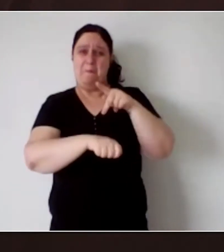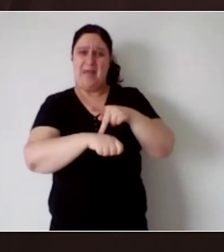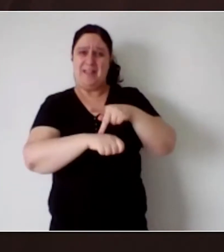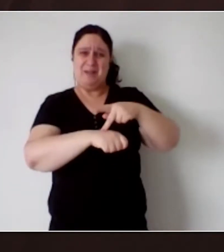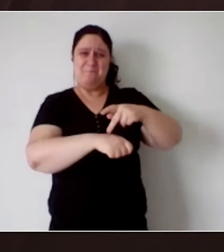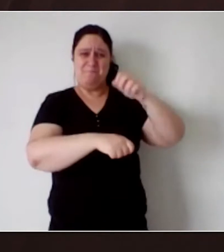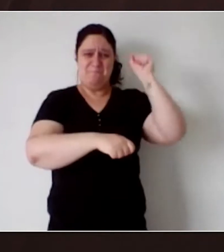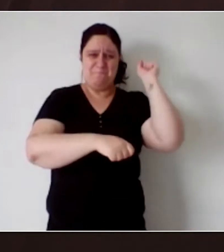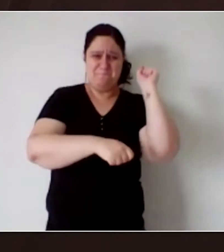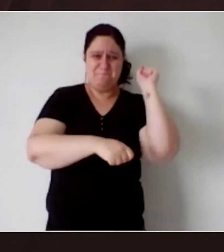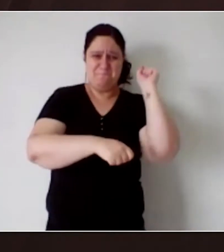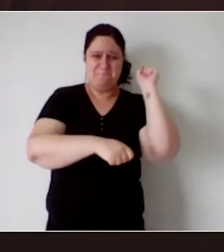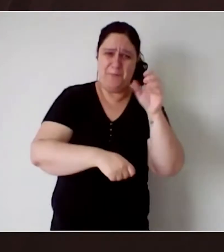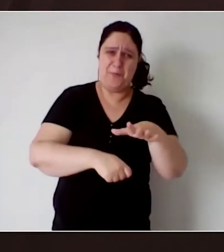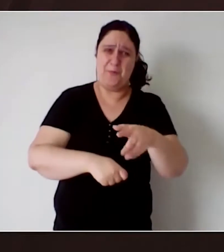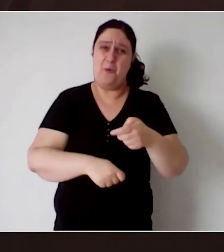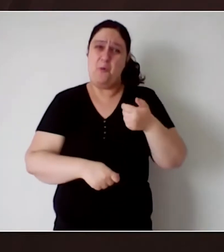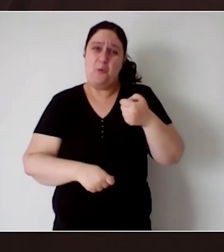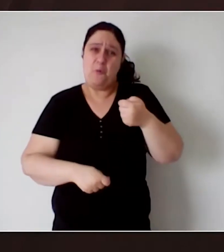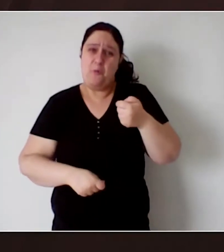Então Paulo, ele